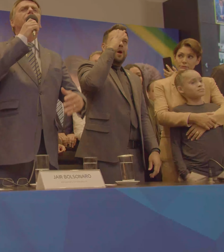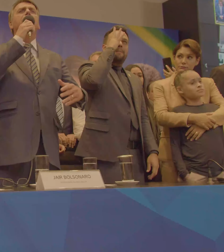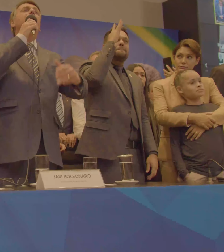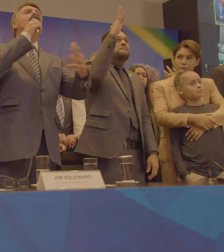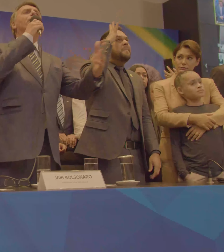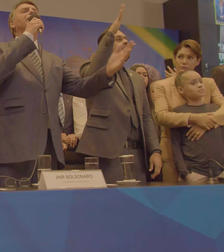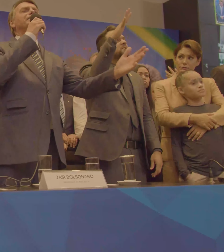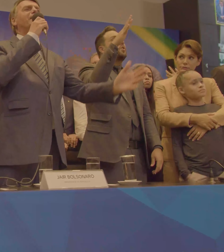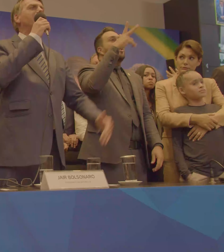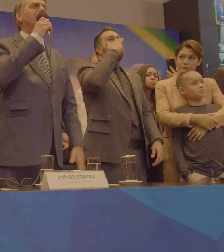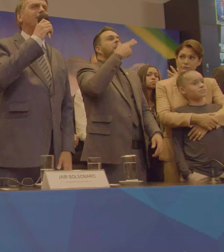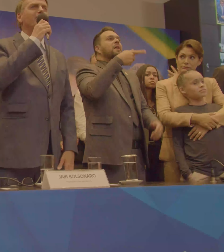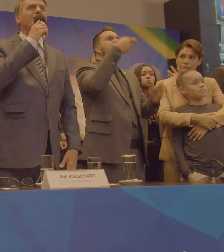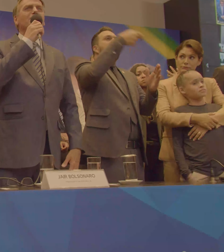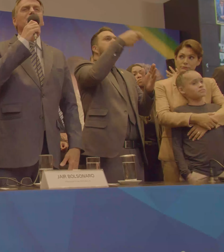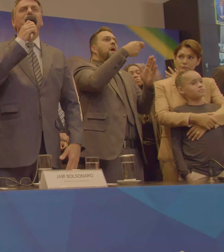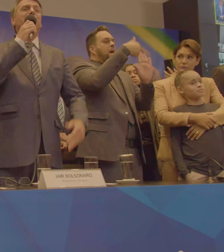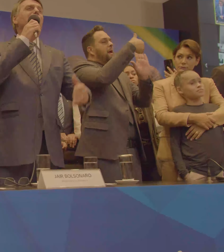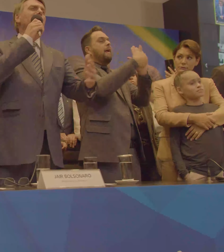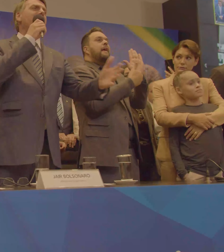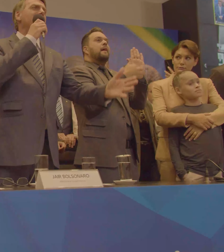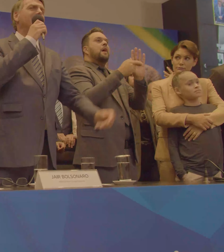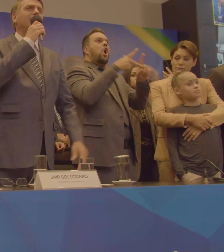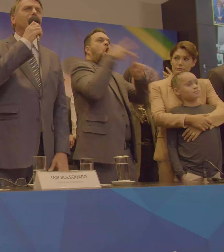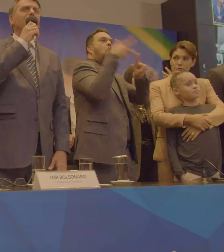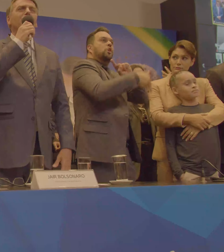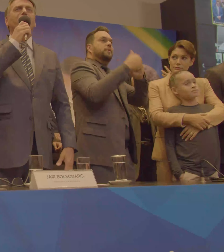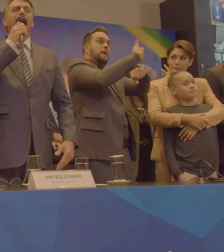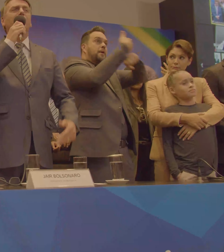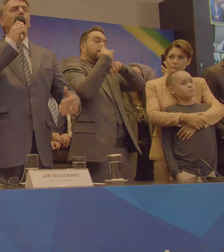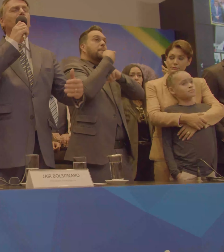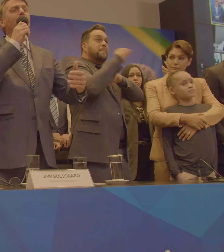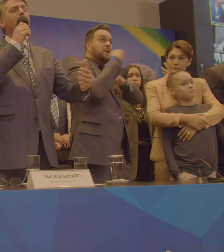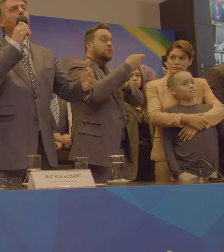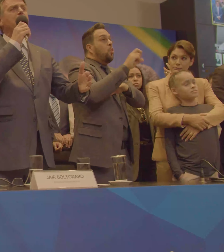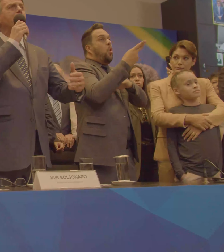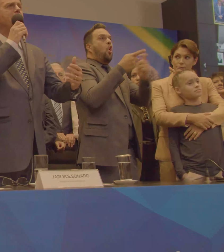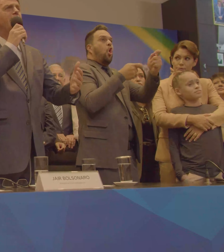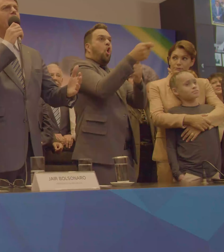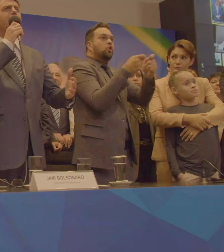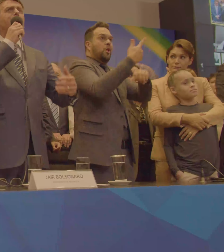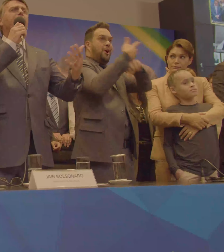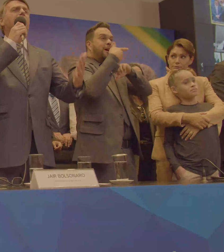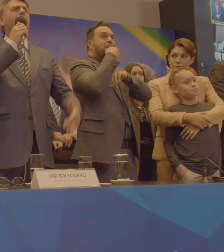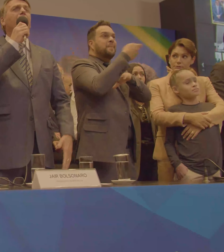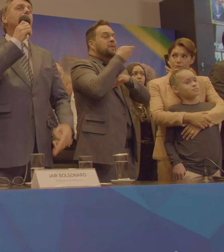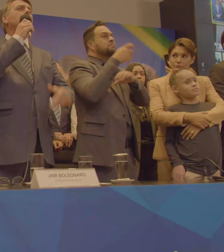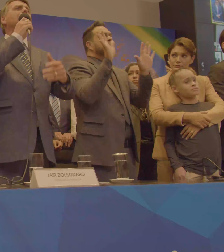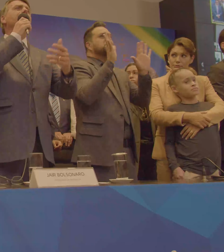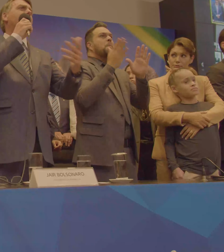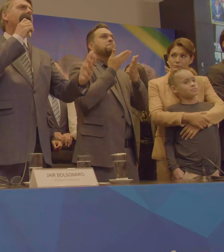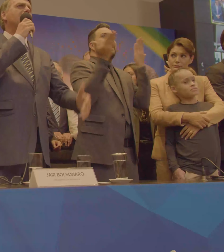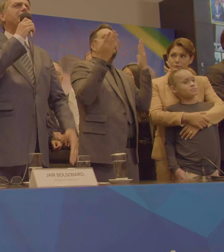em democratizar a mídia, censurá-la, fazer com qualquer coisa para que ela perca